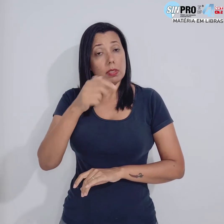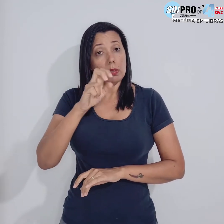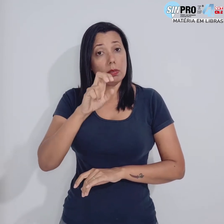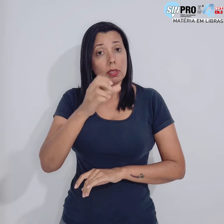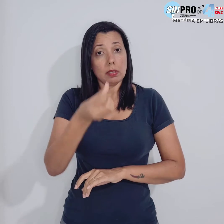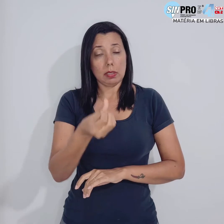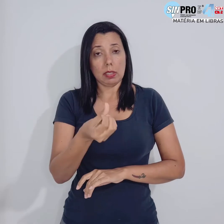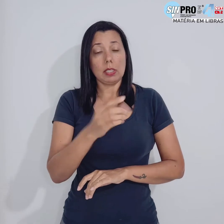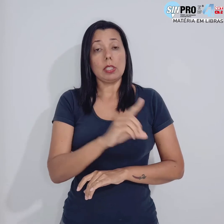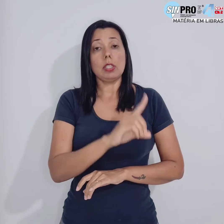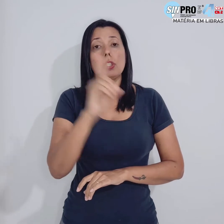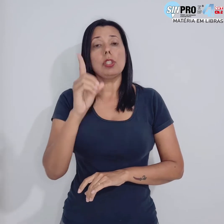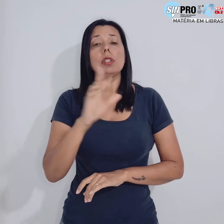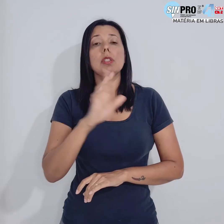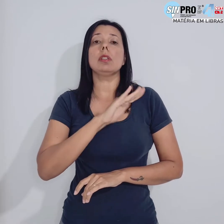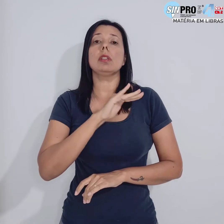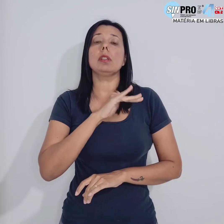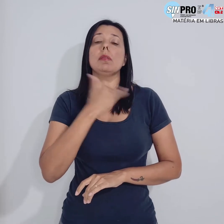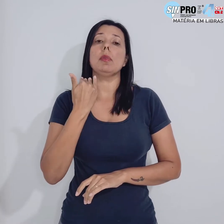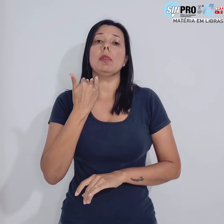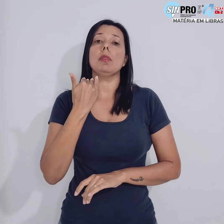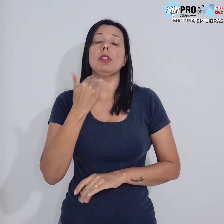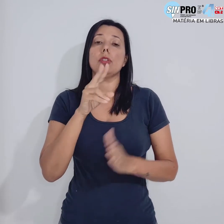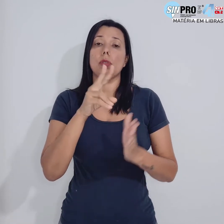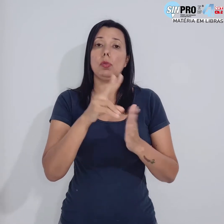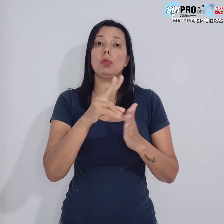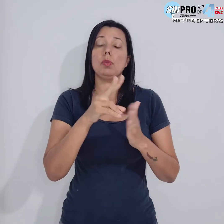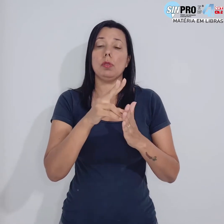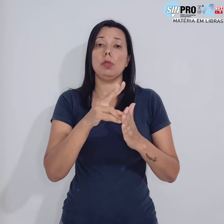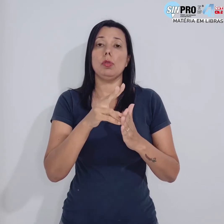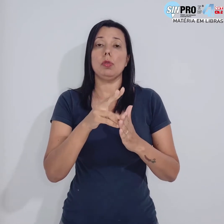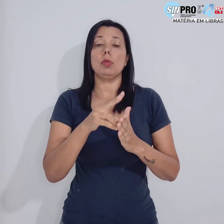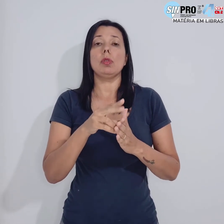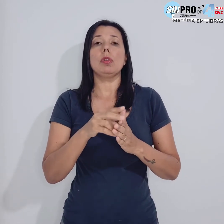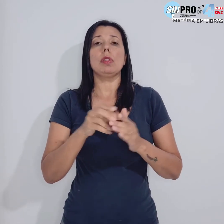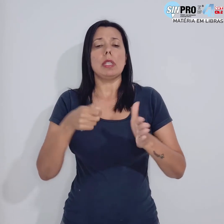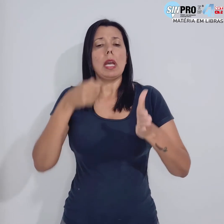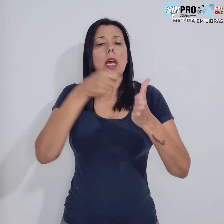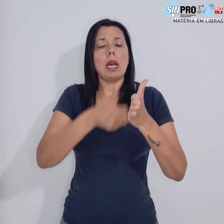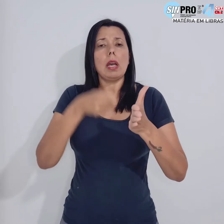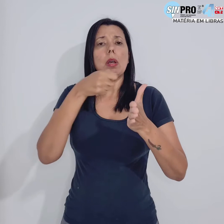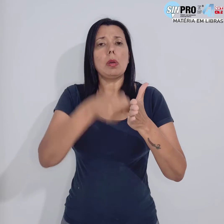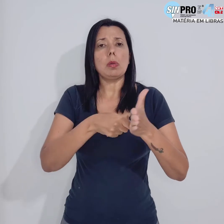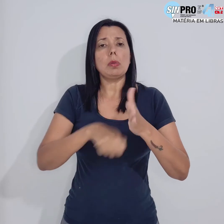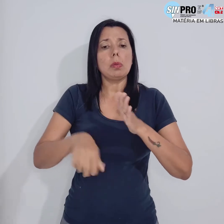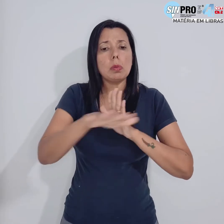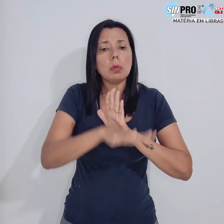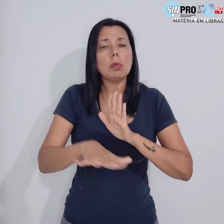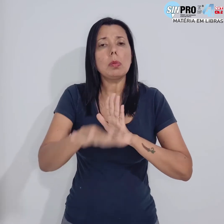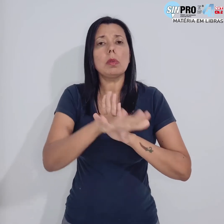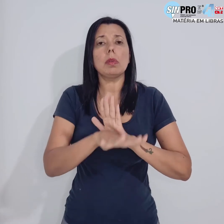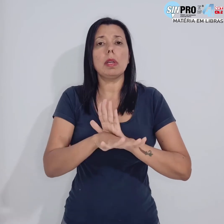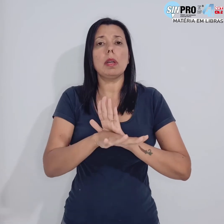1756. Dia da morte de Cepé Tiaraju, durante a batalha ocorrida na região de